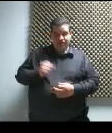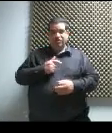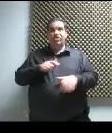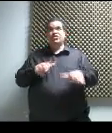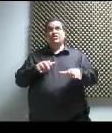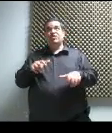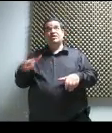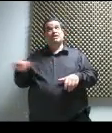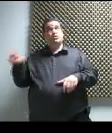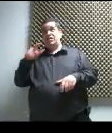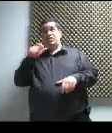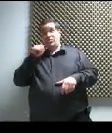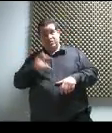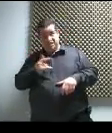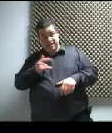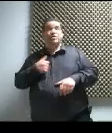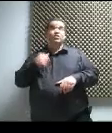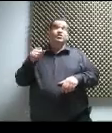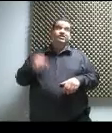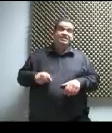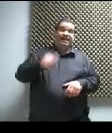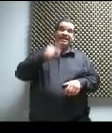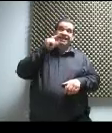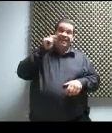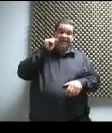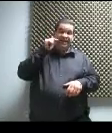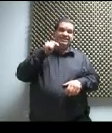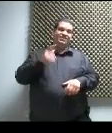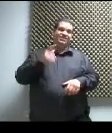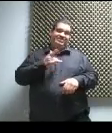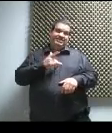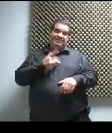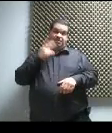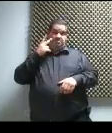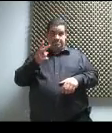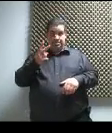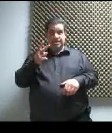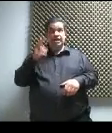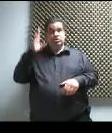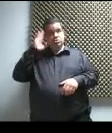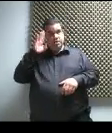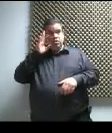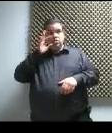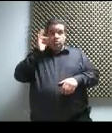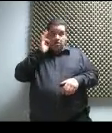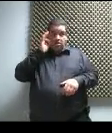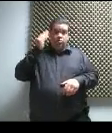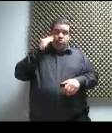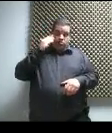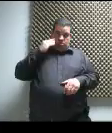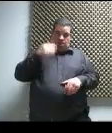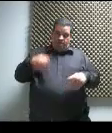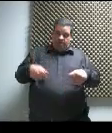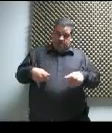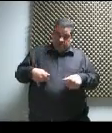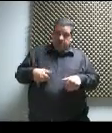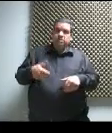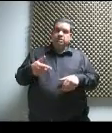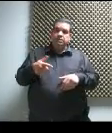Ustedes no, pero ellos sí. No me pregunten hasta el caso. Mire a su mascota. Oh, sí. Eso es de ahí.